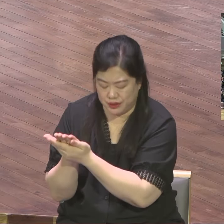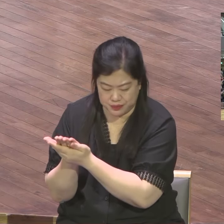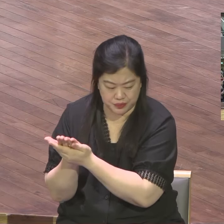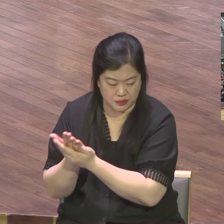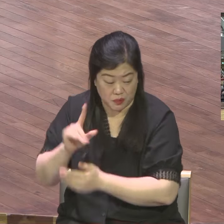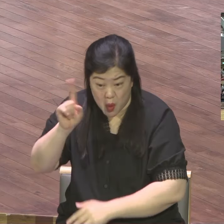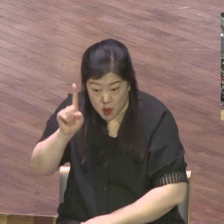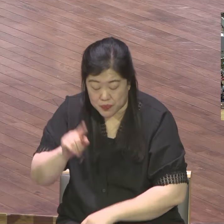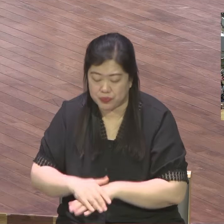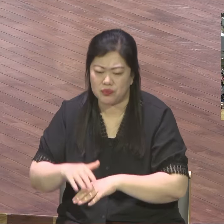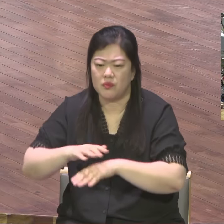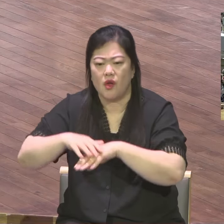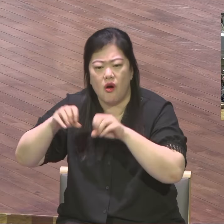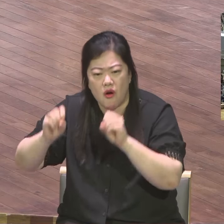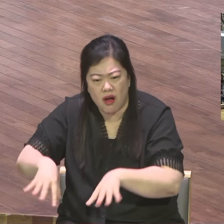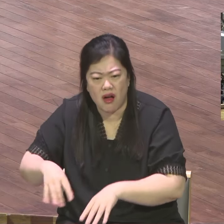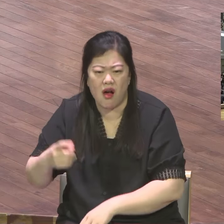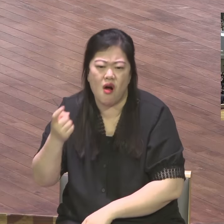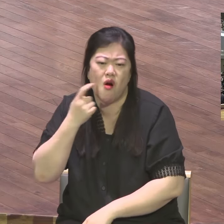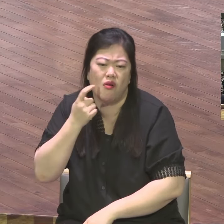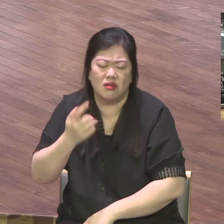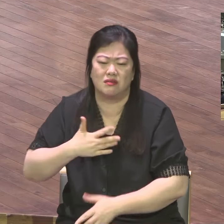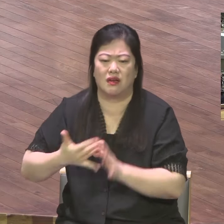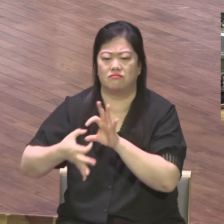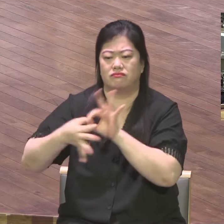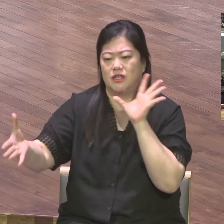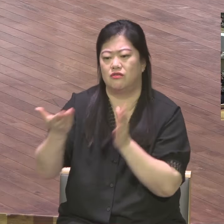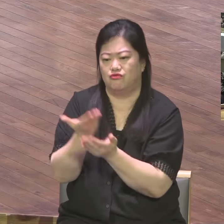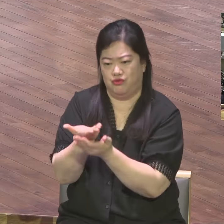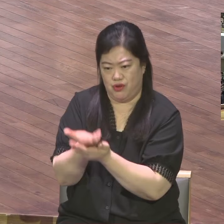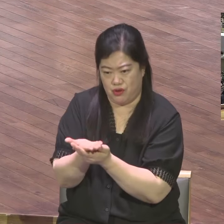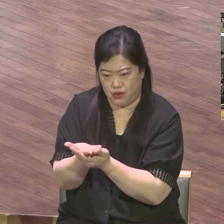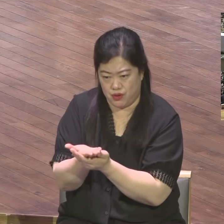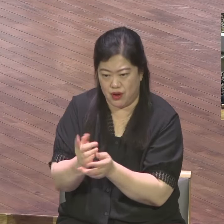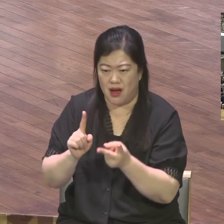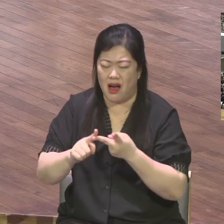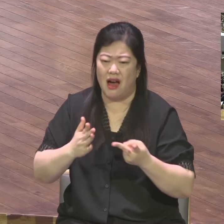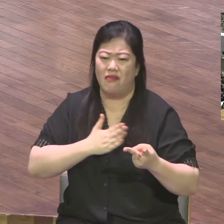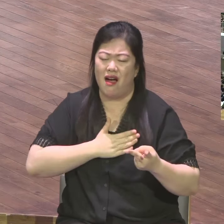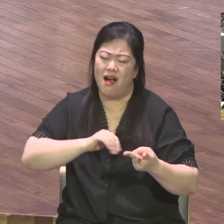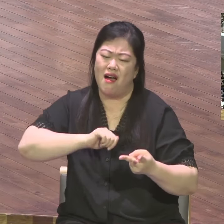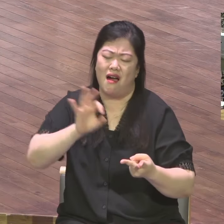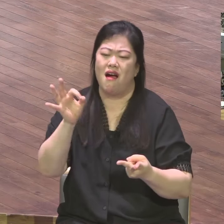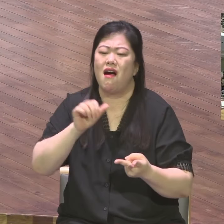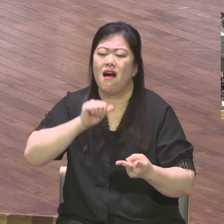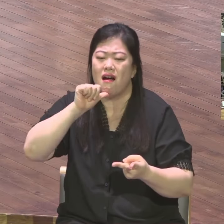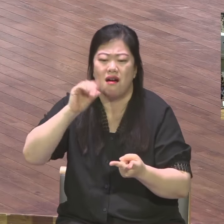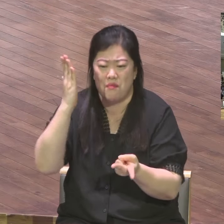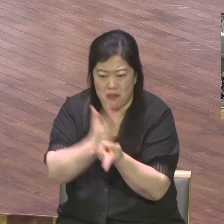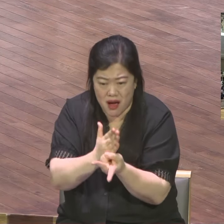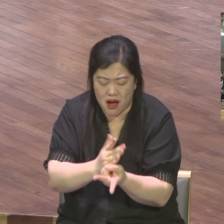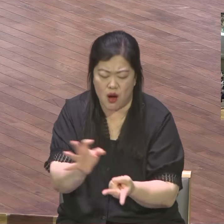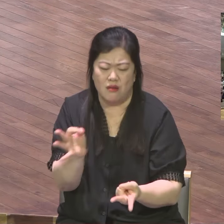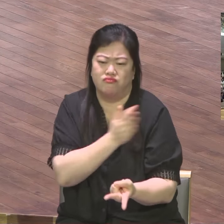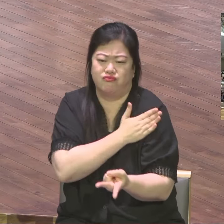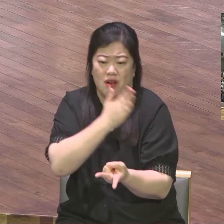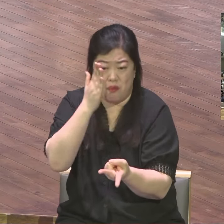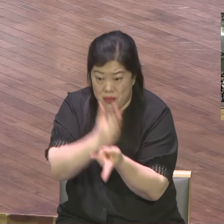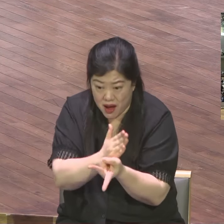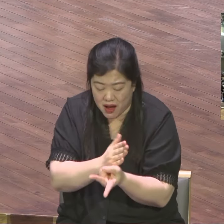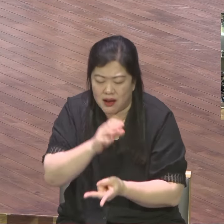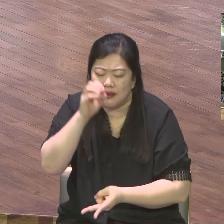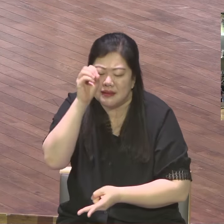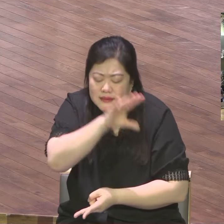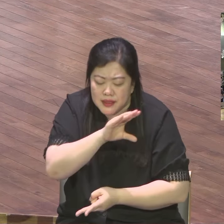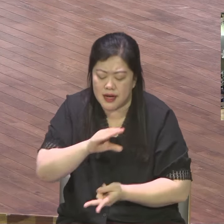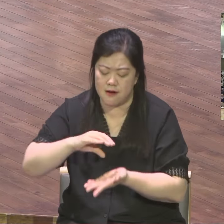헛된 것과 거짓말을 내게서 멀리하옵시며 나를 가난하게도 마옵시고 부하게도 마옵시고 오직